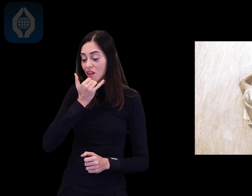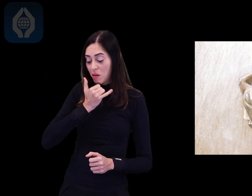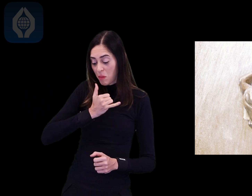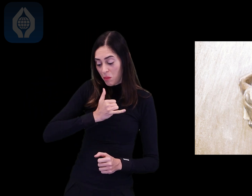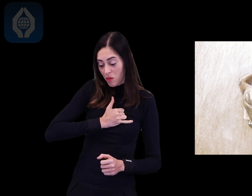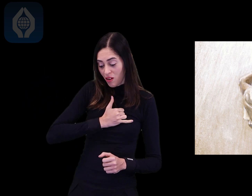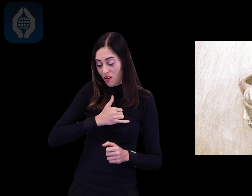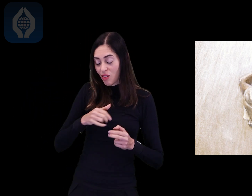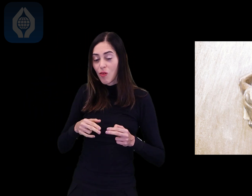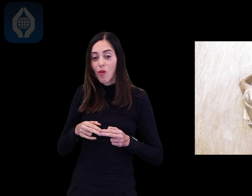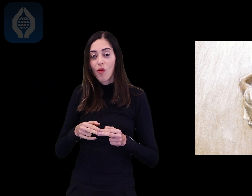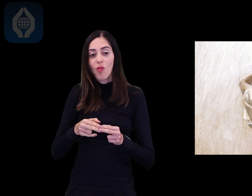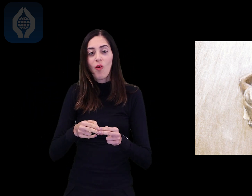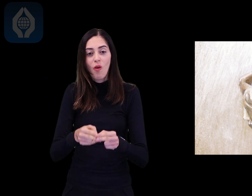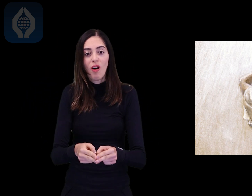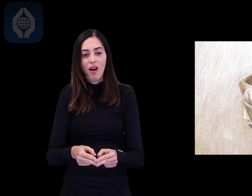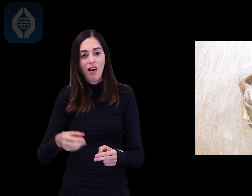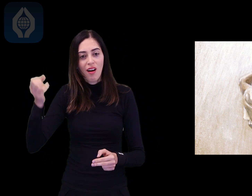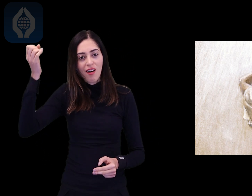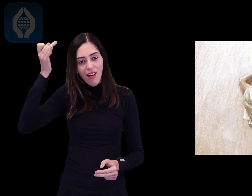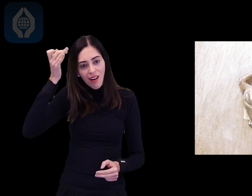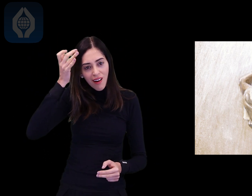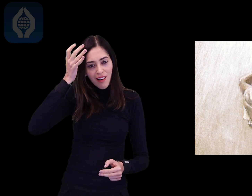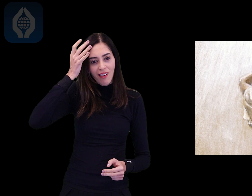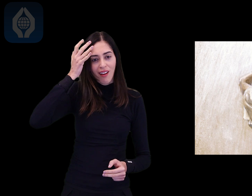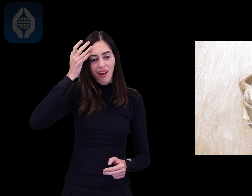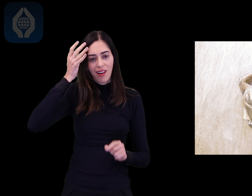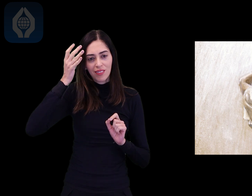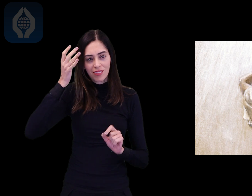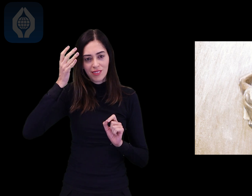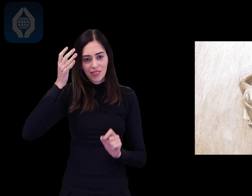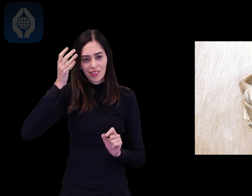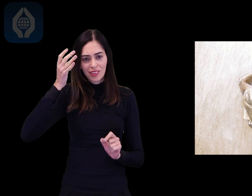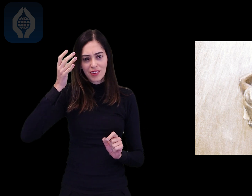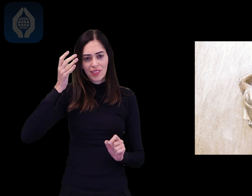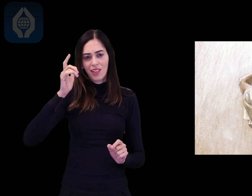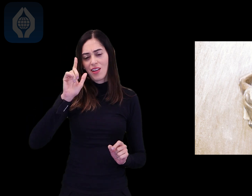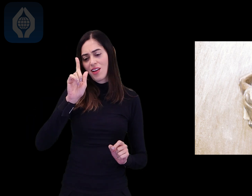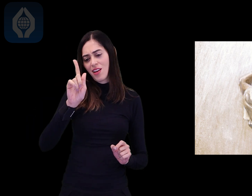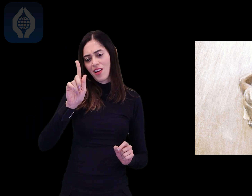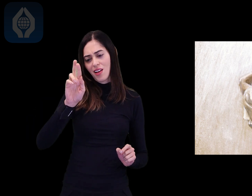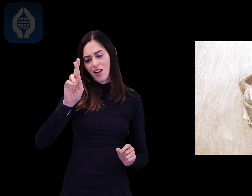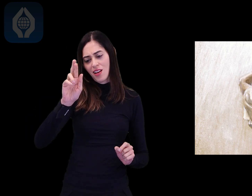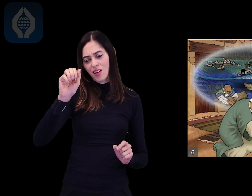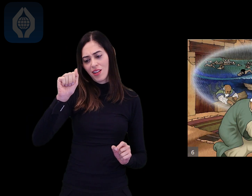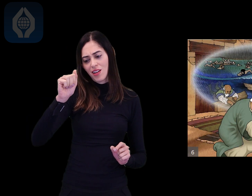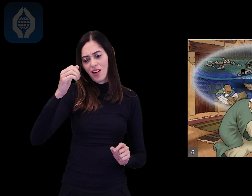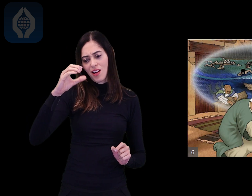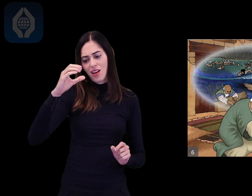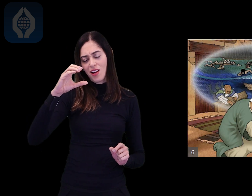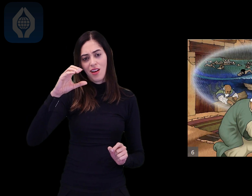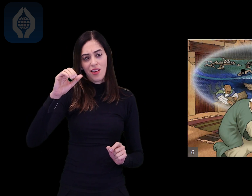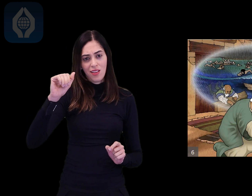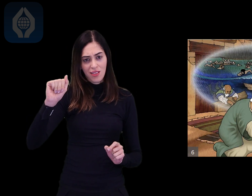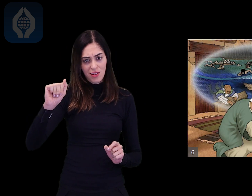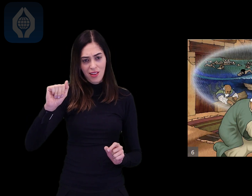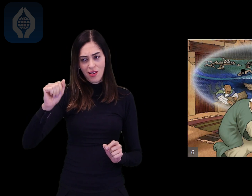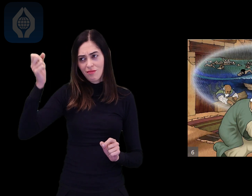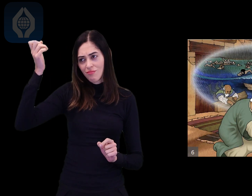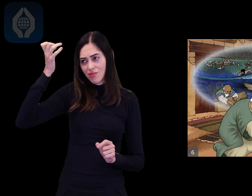graça. Vamos ver se podemos lembrar o significado dessa palavra maravilhosa. Deus deu instruções a Noé.